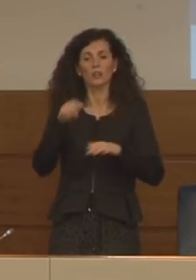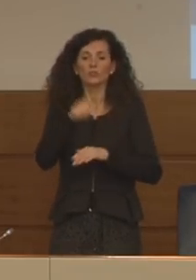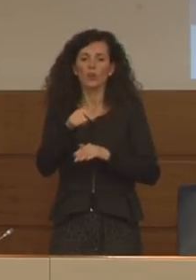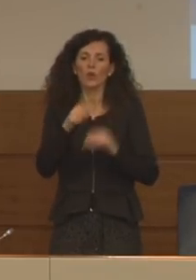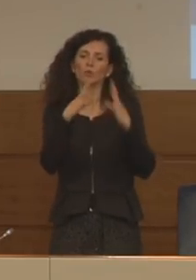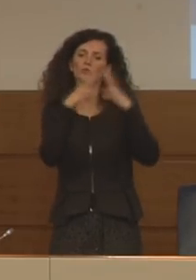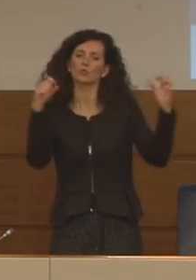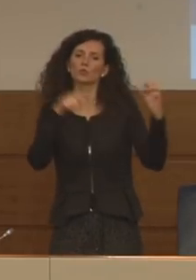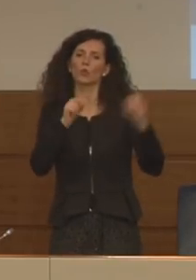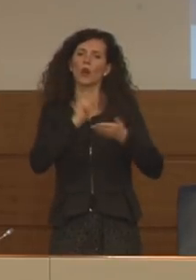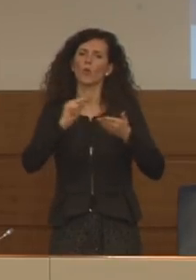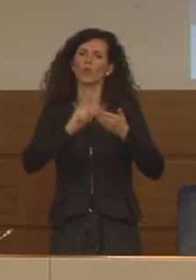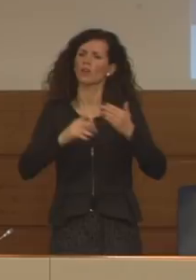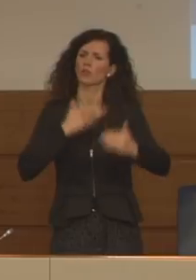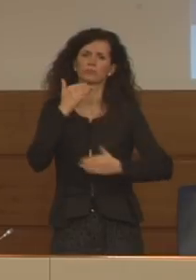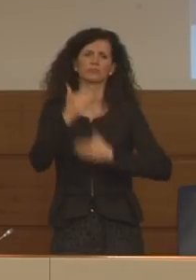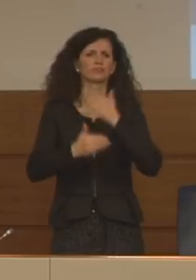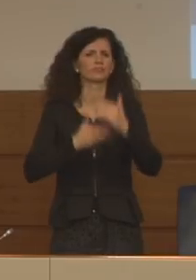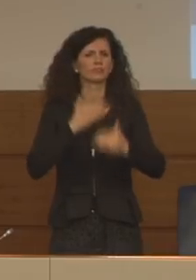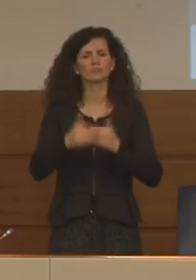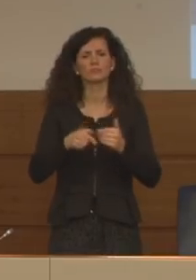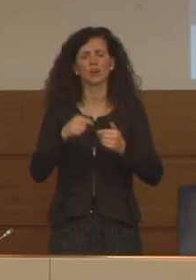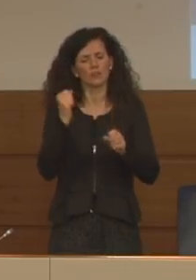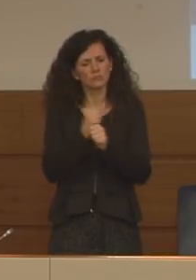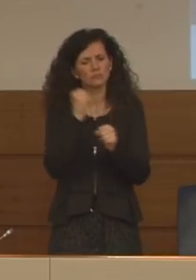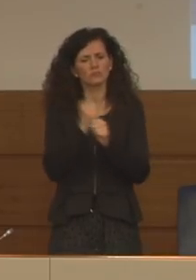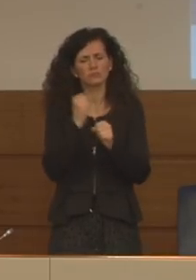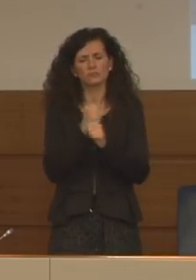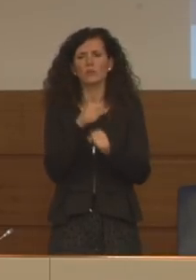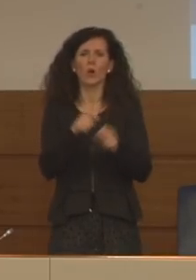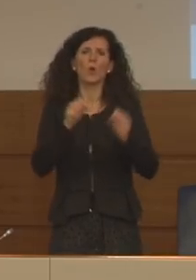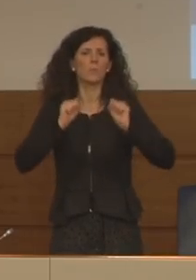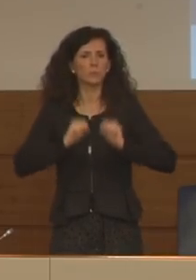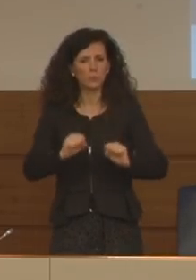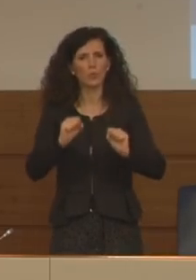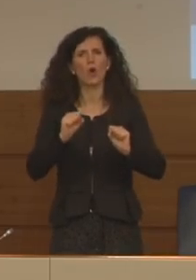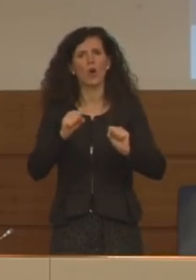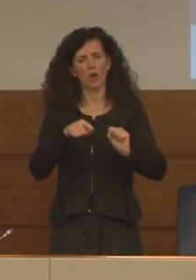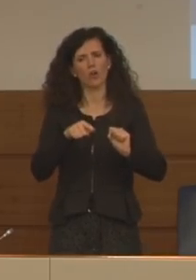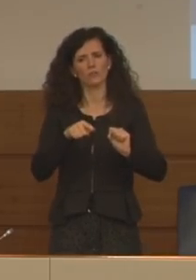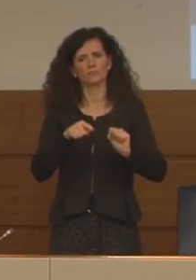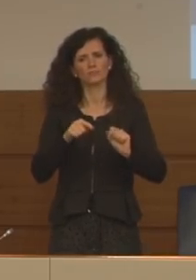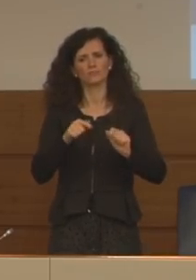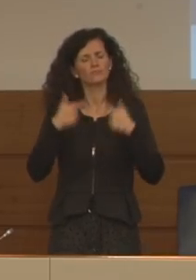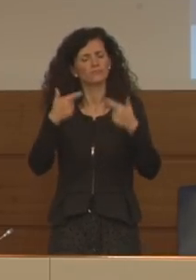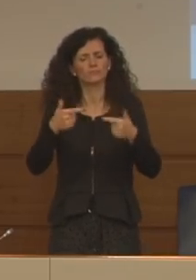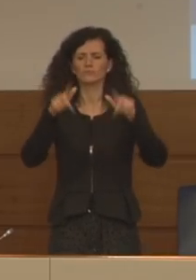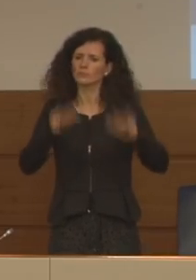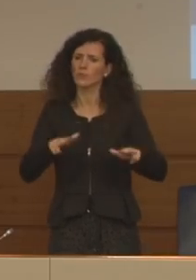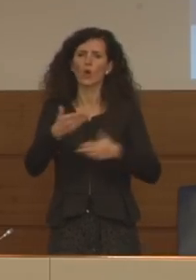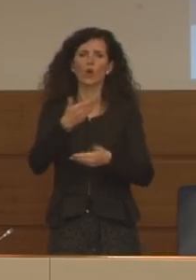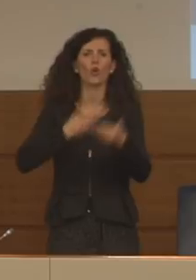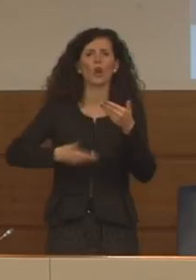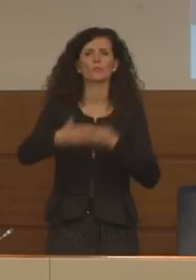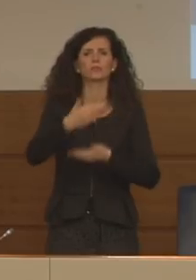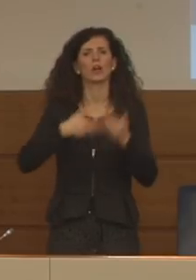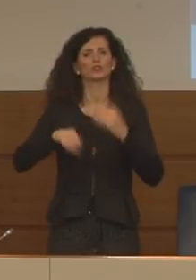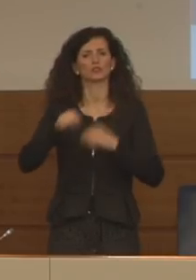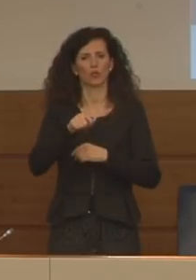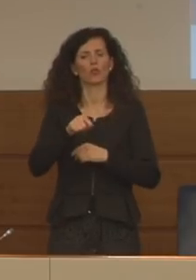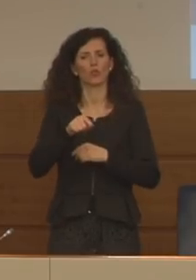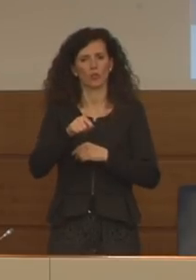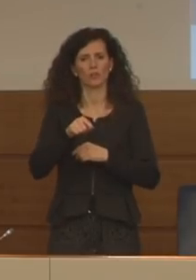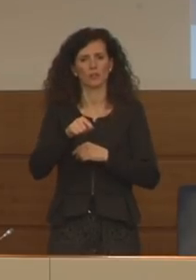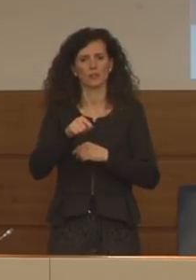avanzato che quindi potrà potrà utilmente garantire collaborazione anche